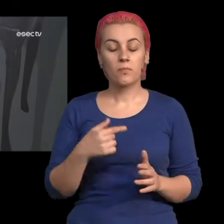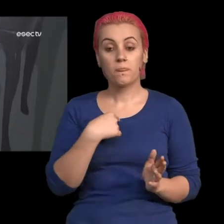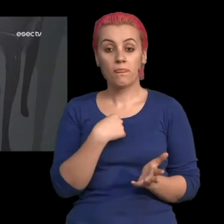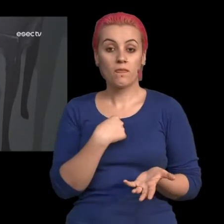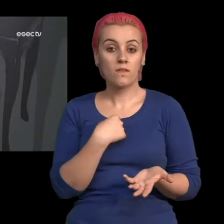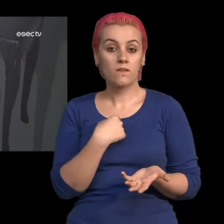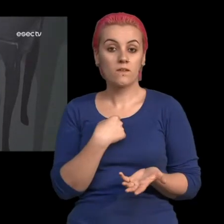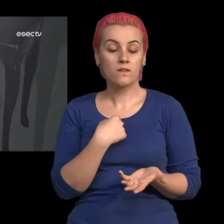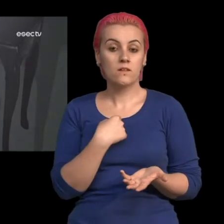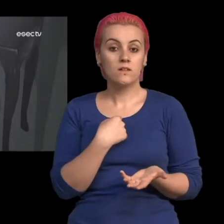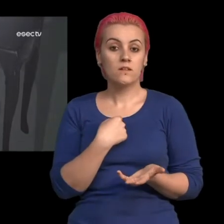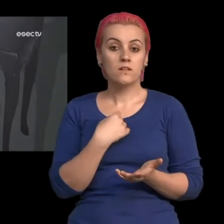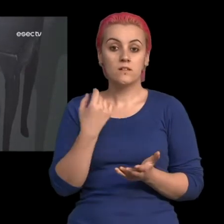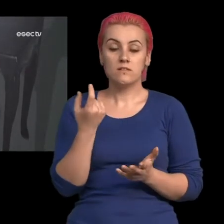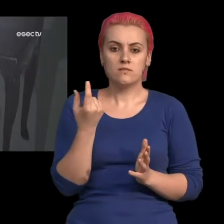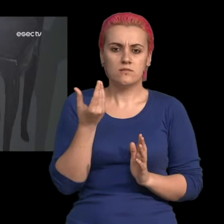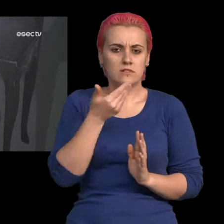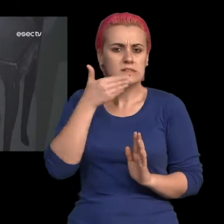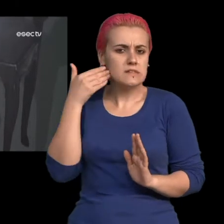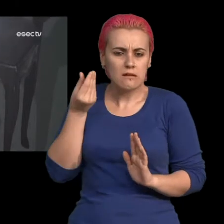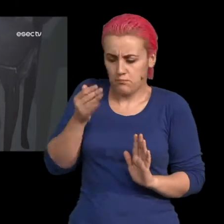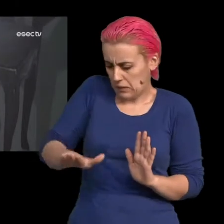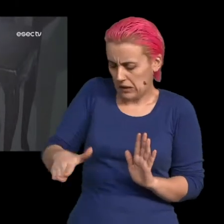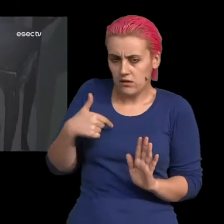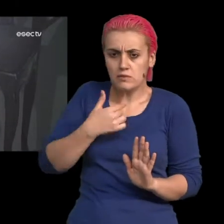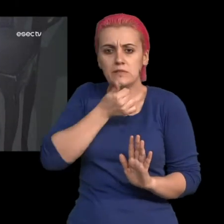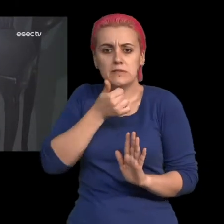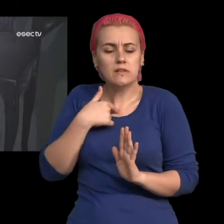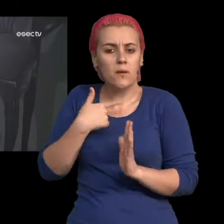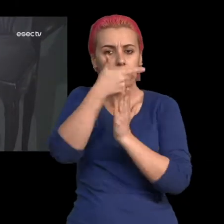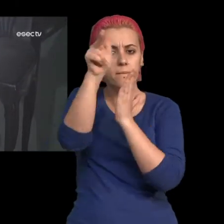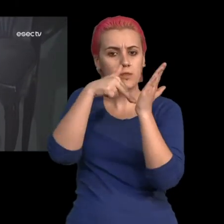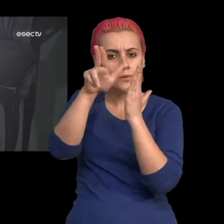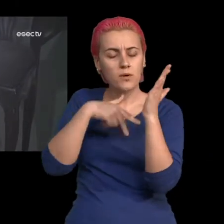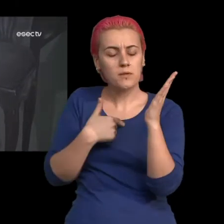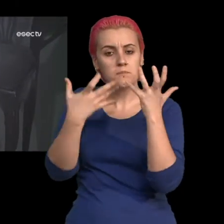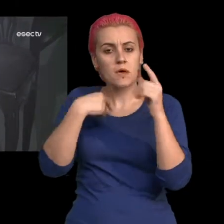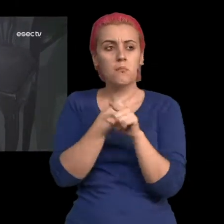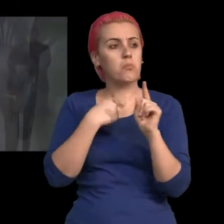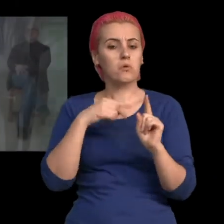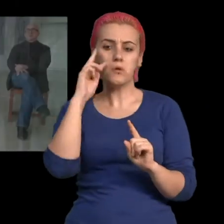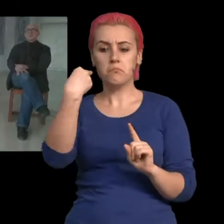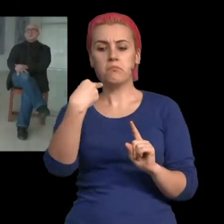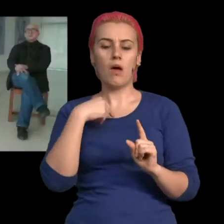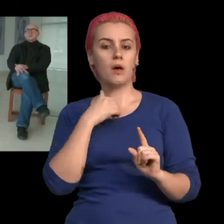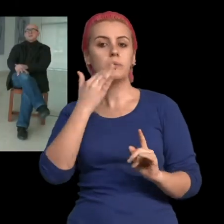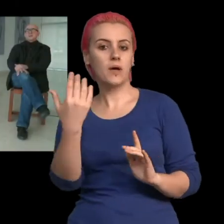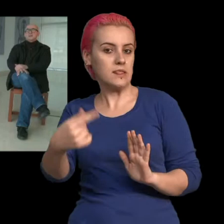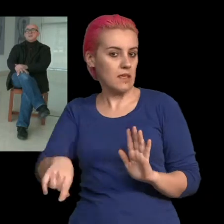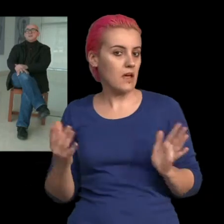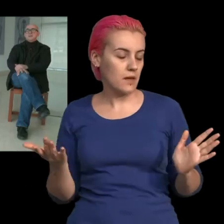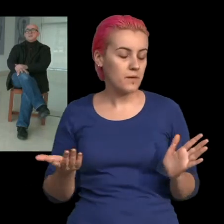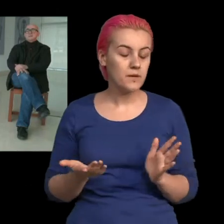Eu muito cedo decidi ser pintor por achar que tinha algum jeito para isso, não é?